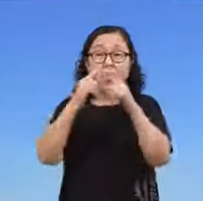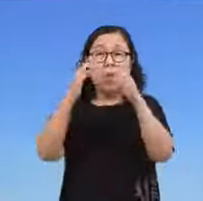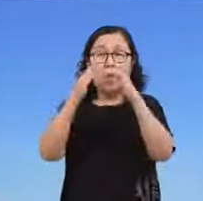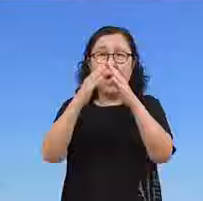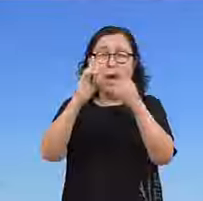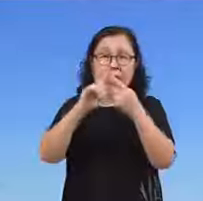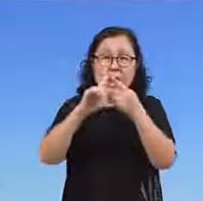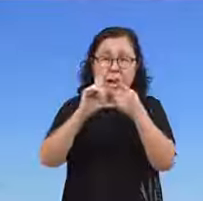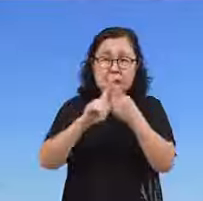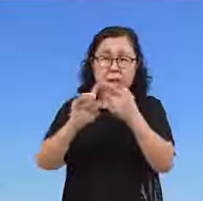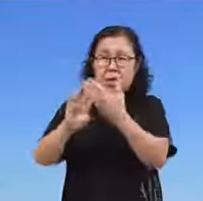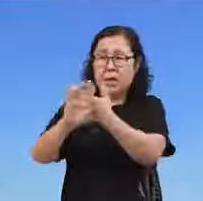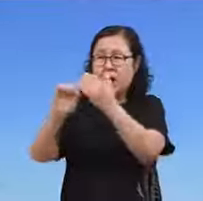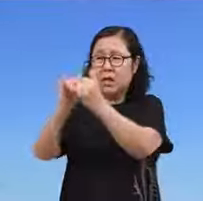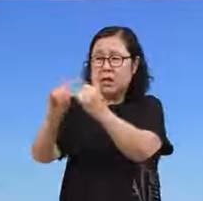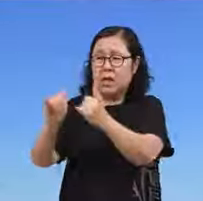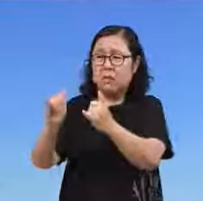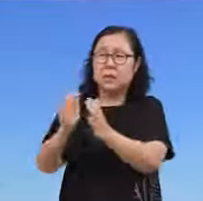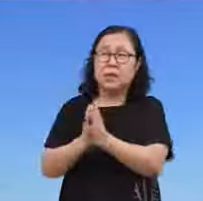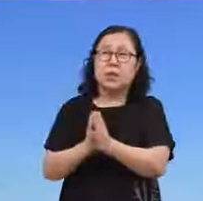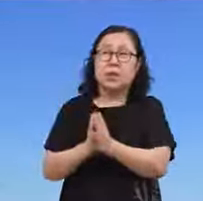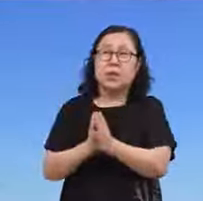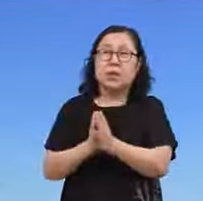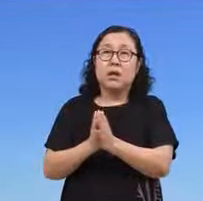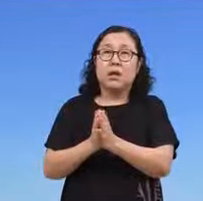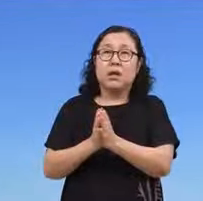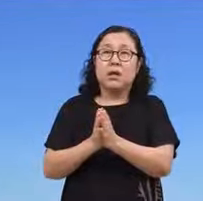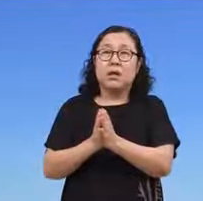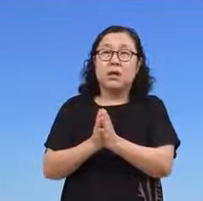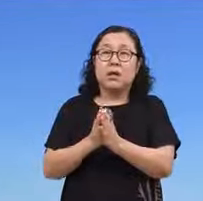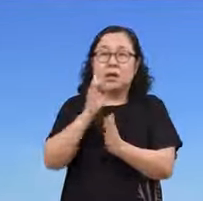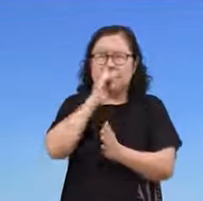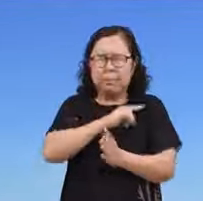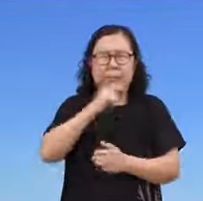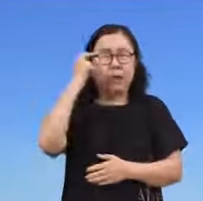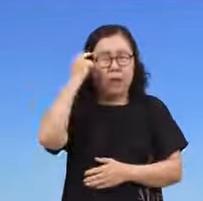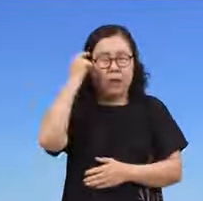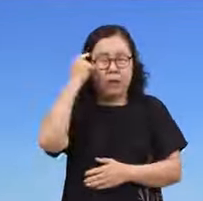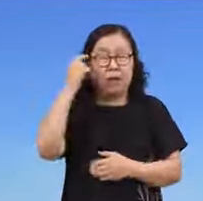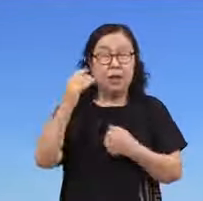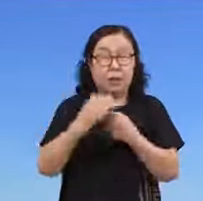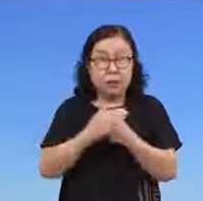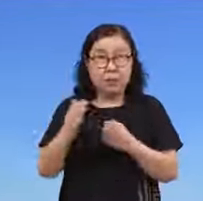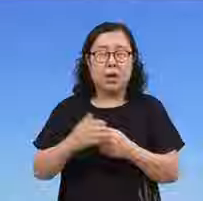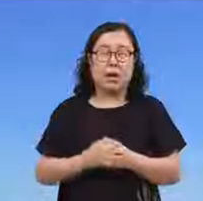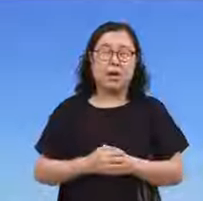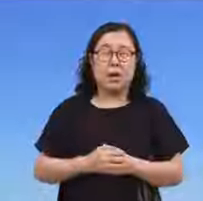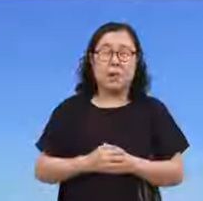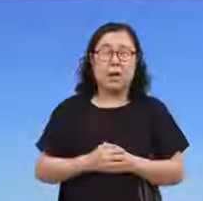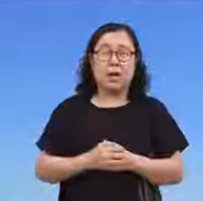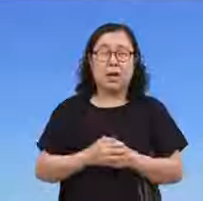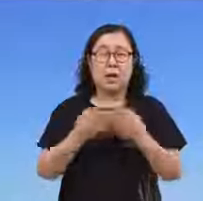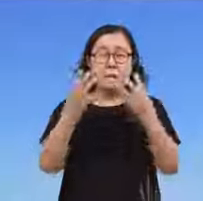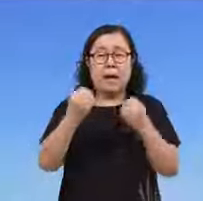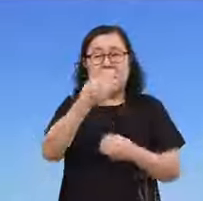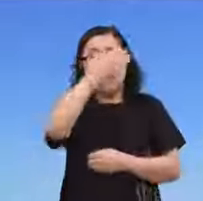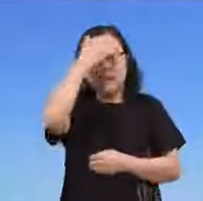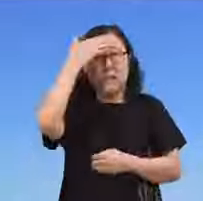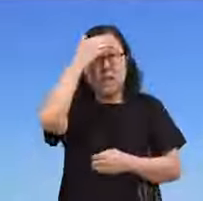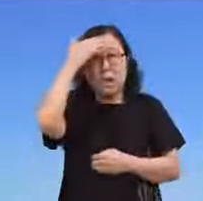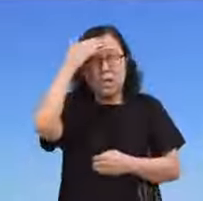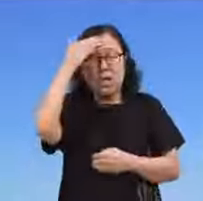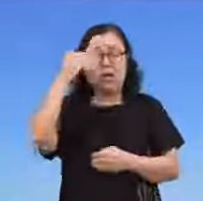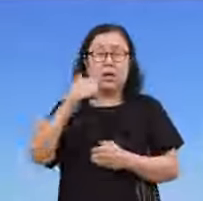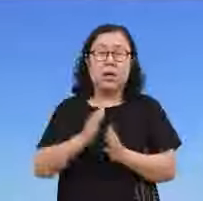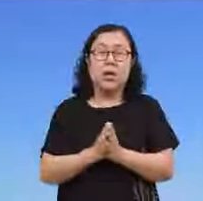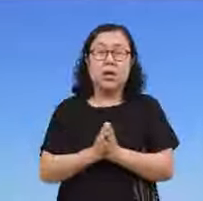이렇게까지 교회 이미지가 지금 땅에 떨어지는 걸 방치하면 되는 건가? 너무 많은 청년들이 지금 교회를 떠나고 있다고